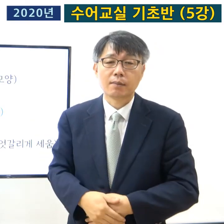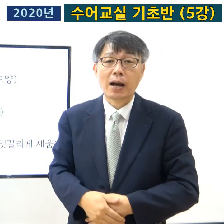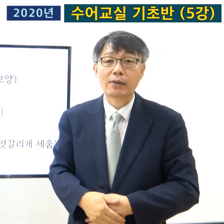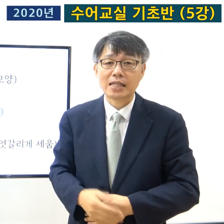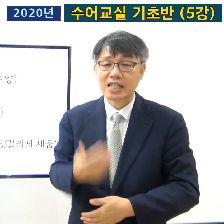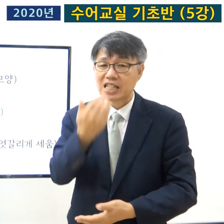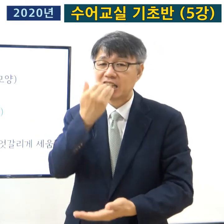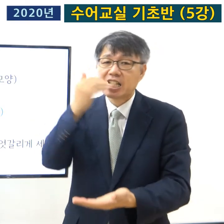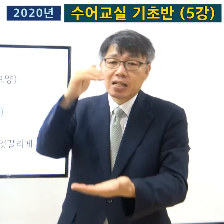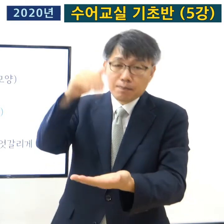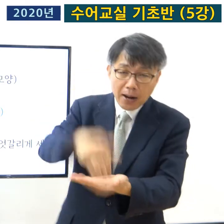바위